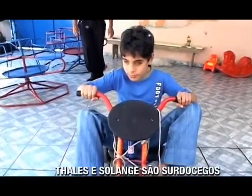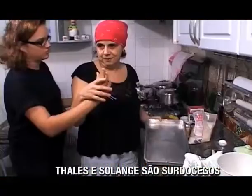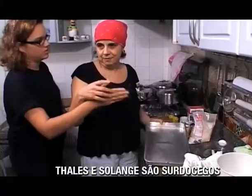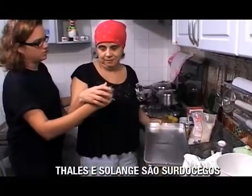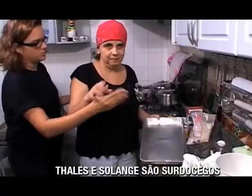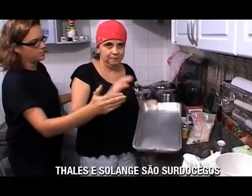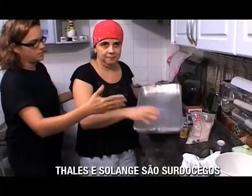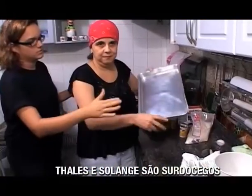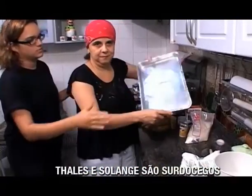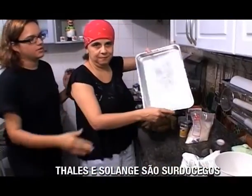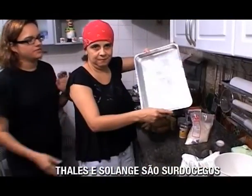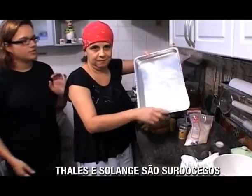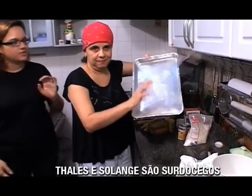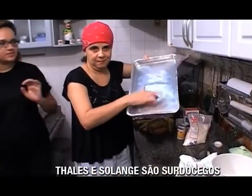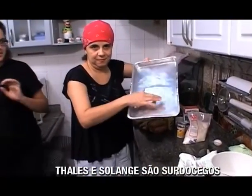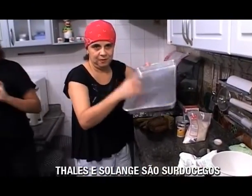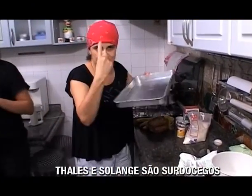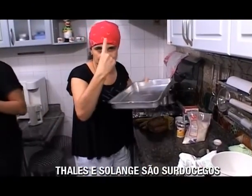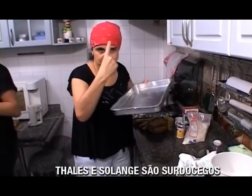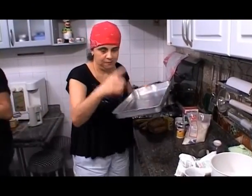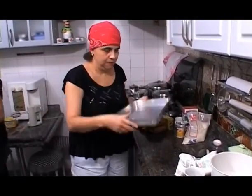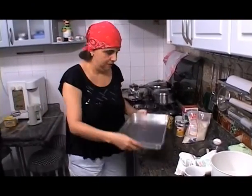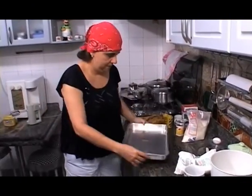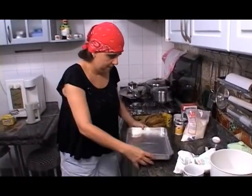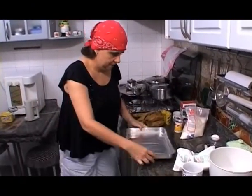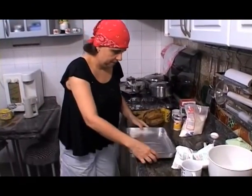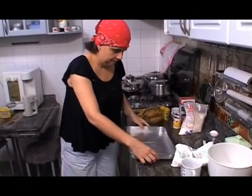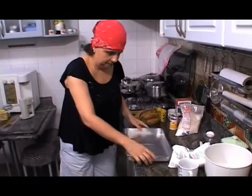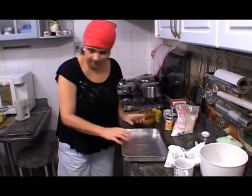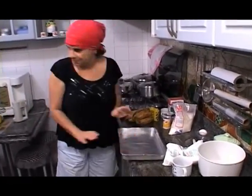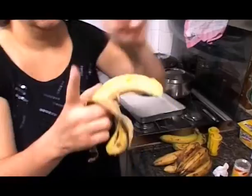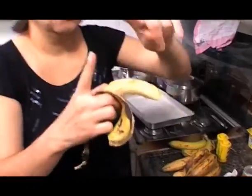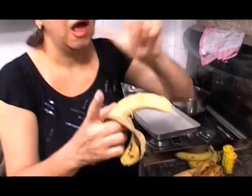Thales e Solange são surdos cegos.